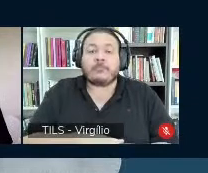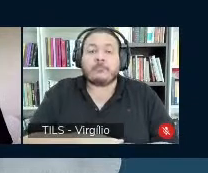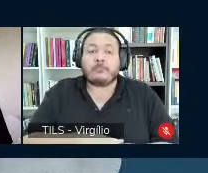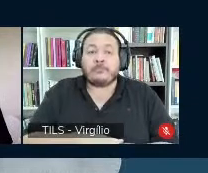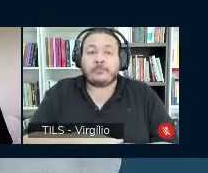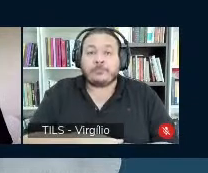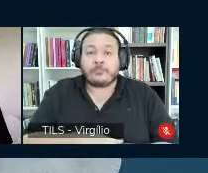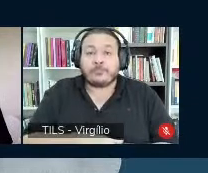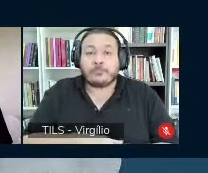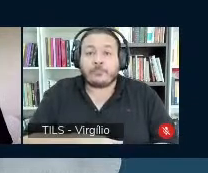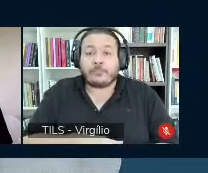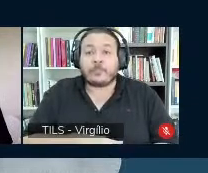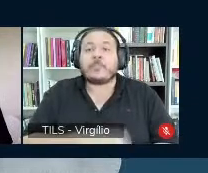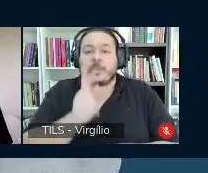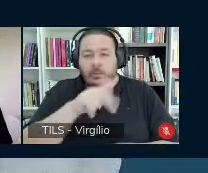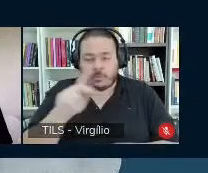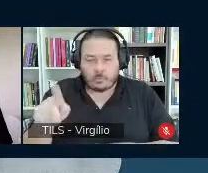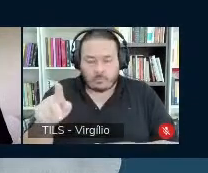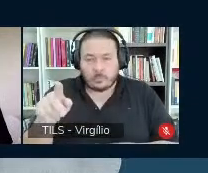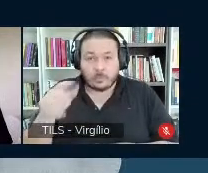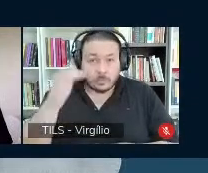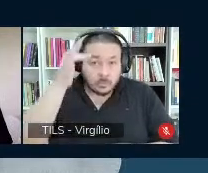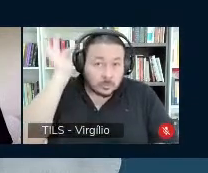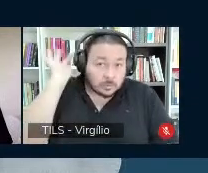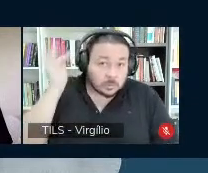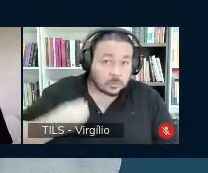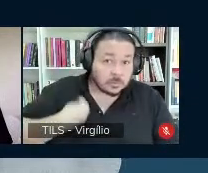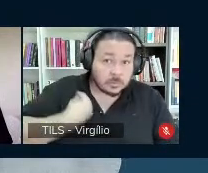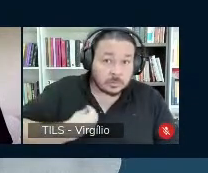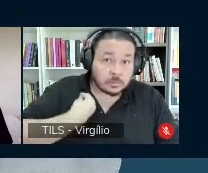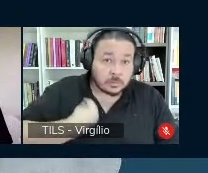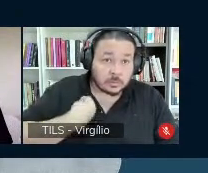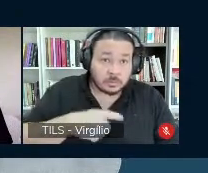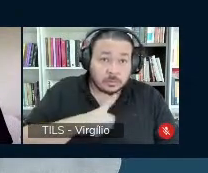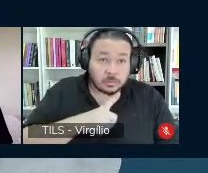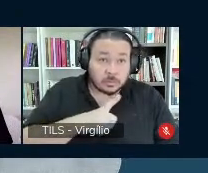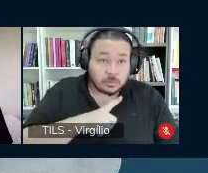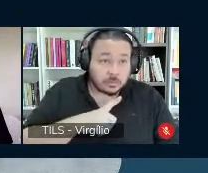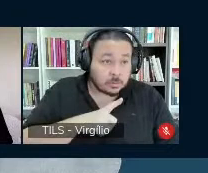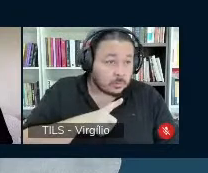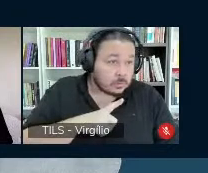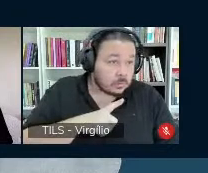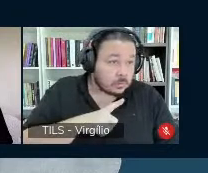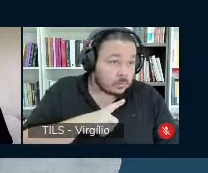A professora Franciele está aí? Está aí, né?